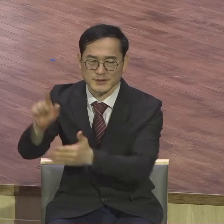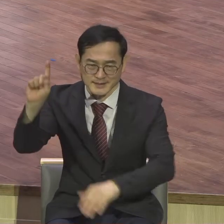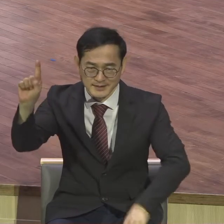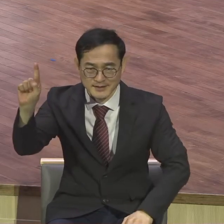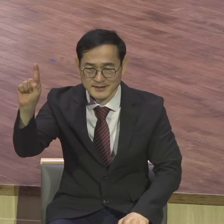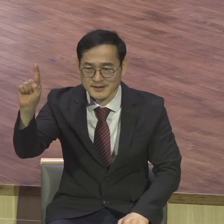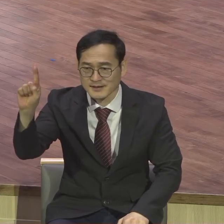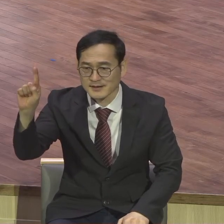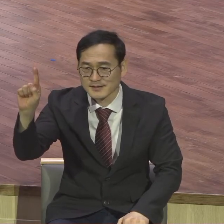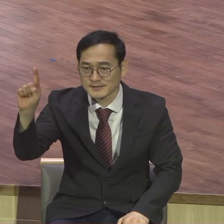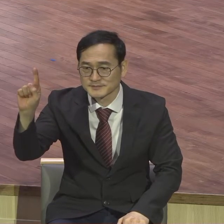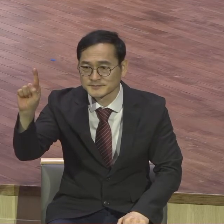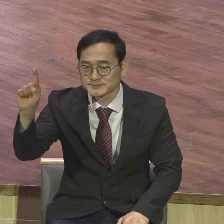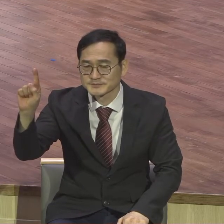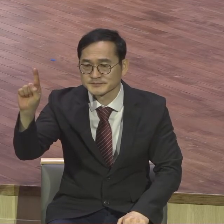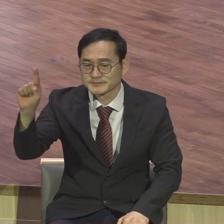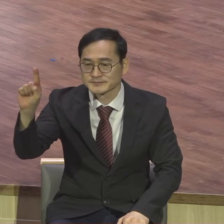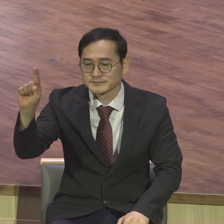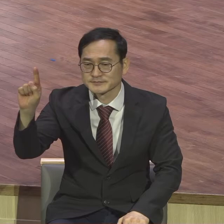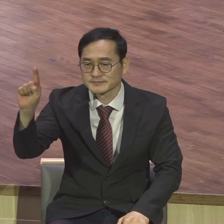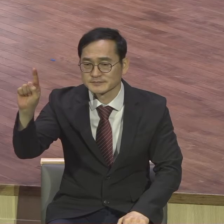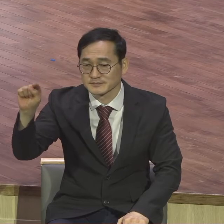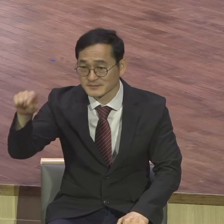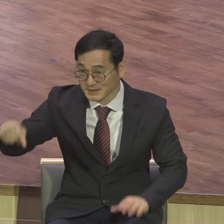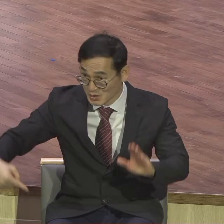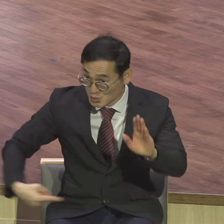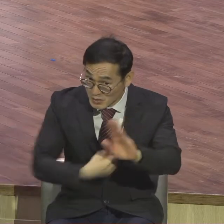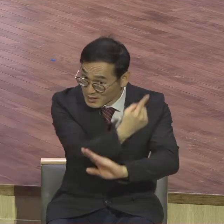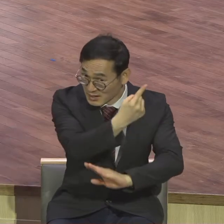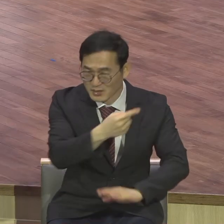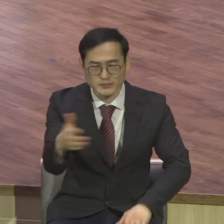없어요. 다른 복음 없어요.